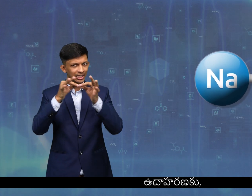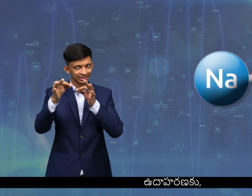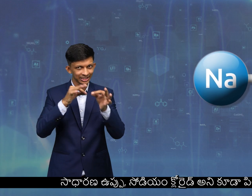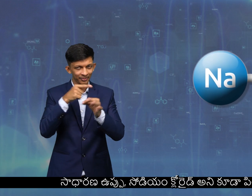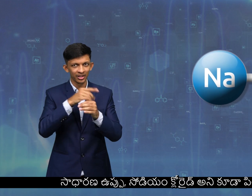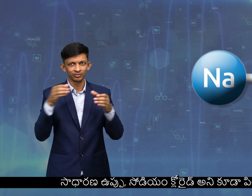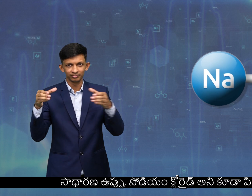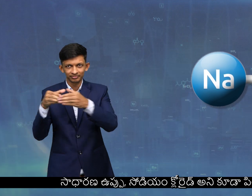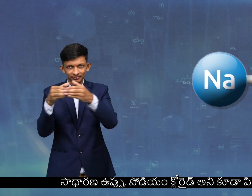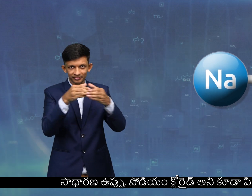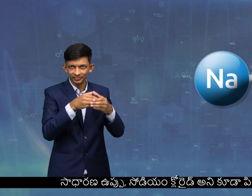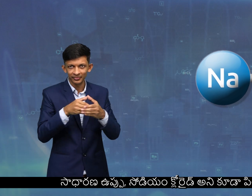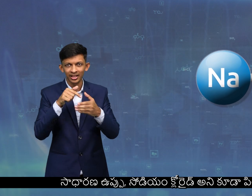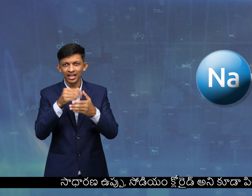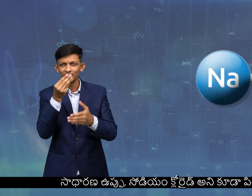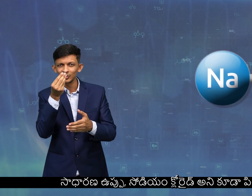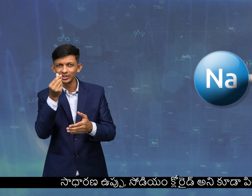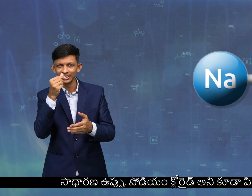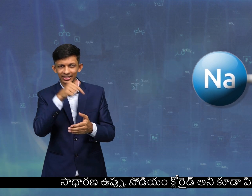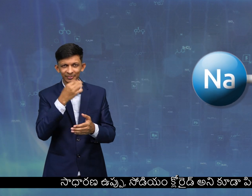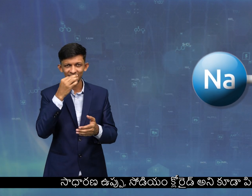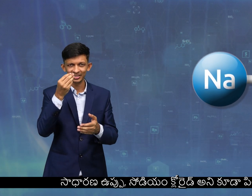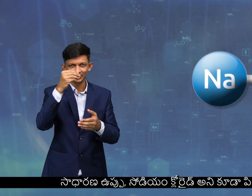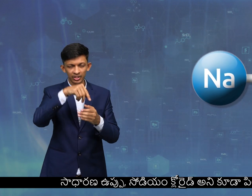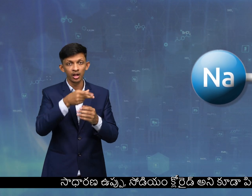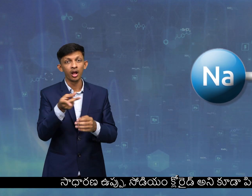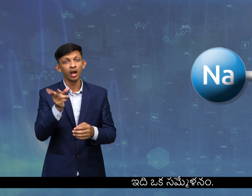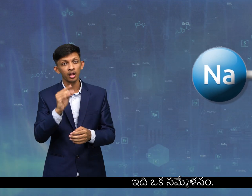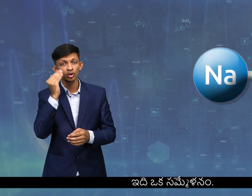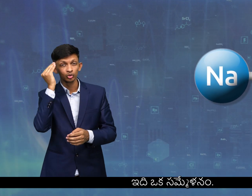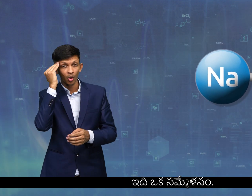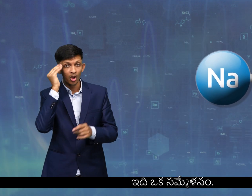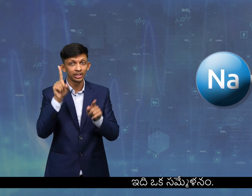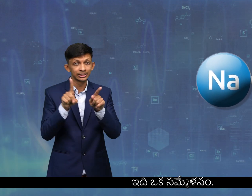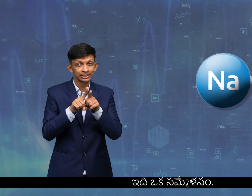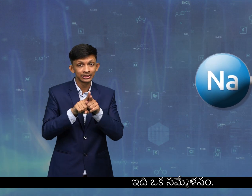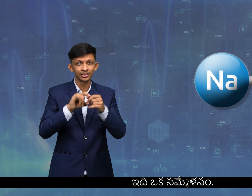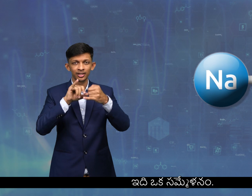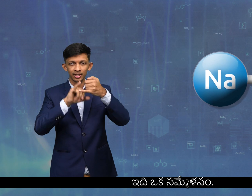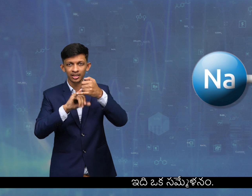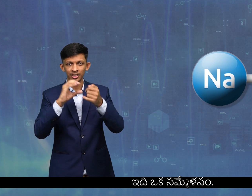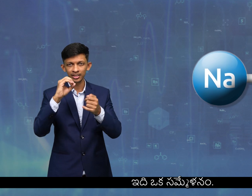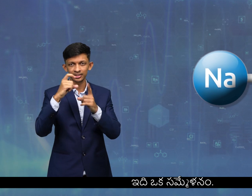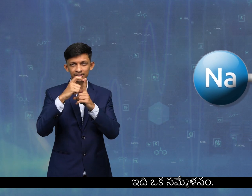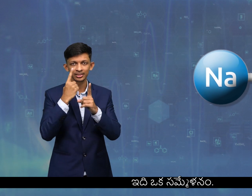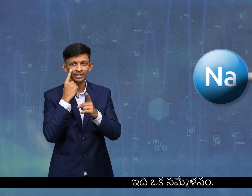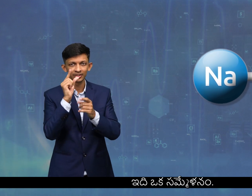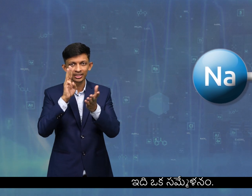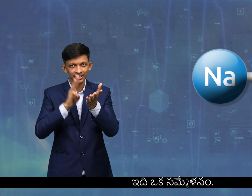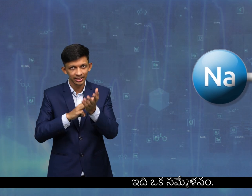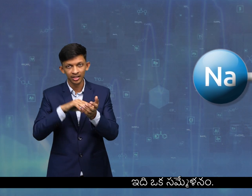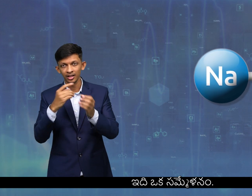ఉదాహరణకు సాధారణ ఉప్పు సోడియం క్లోరైడ్ అని కూడా పిలుస్తారు. ఇది ఒక సమ్మేళనం.